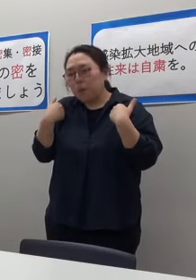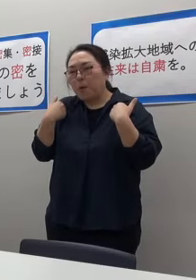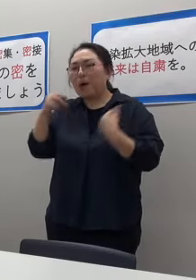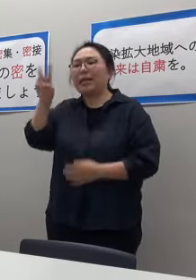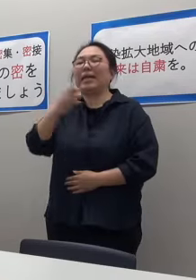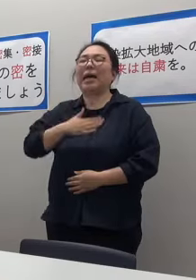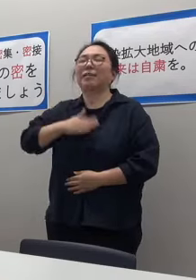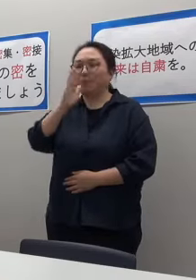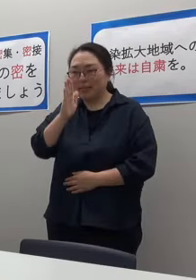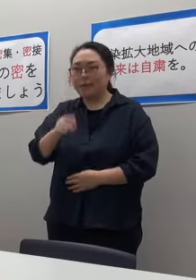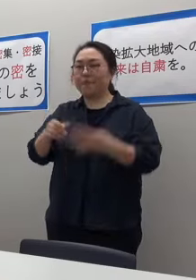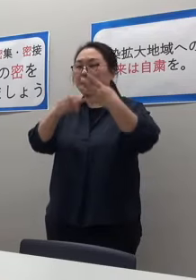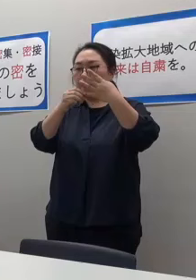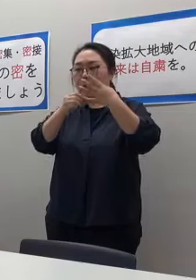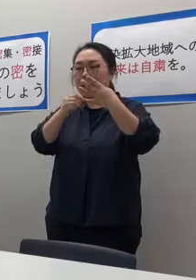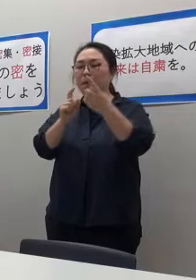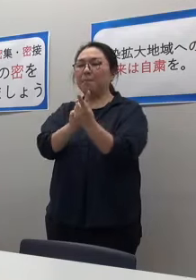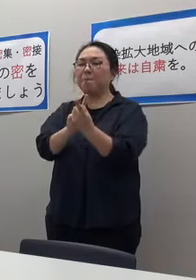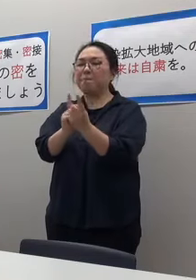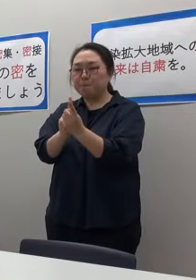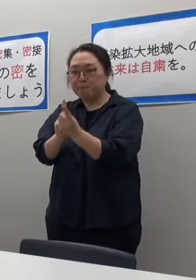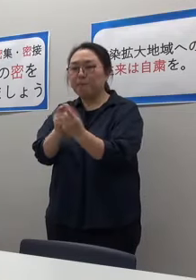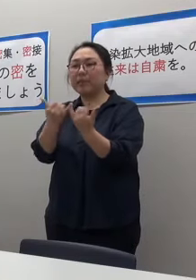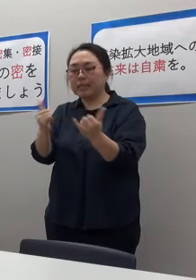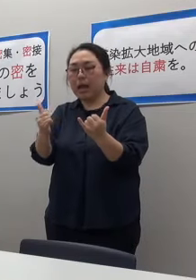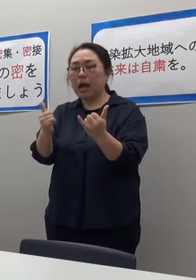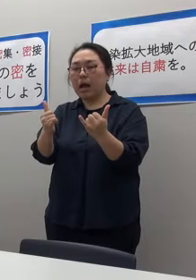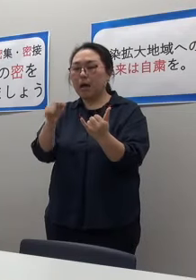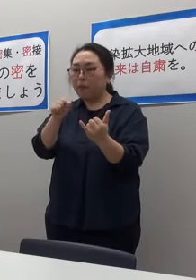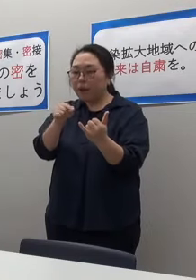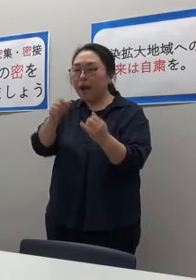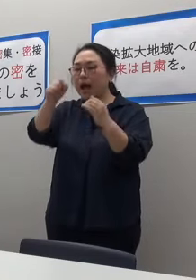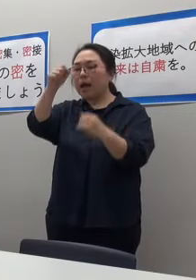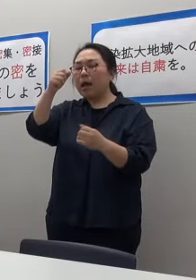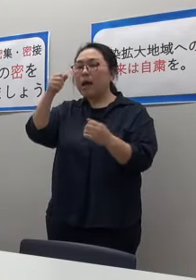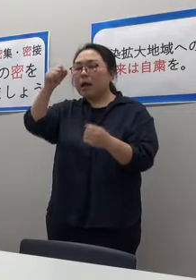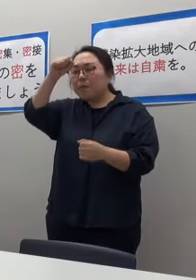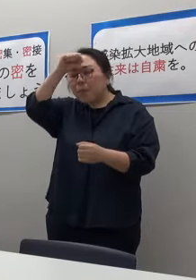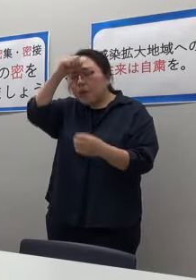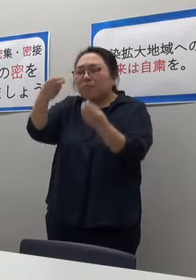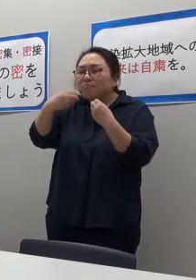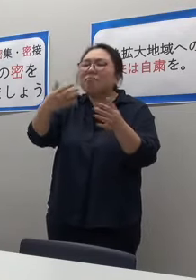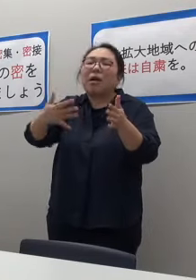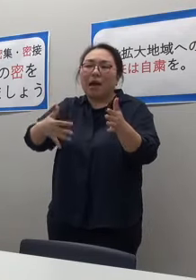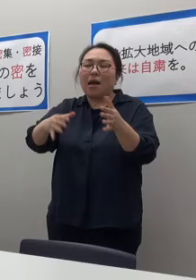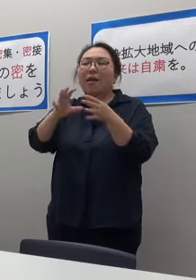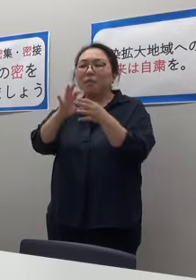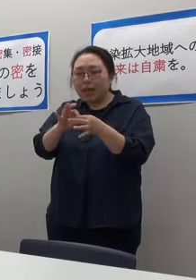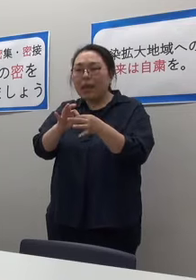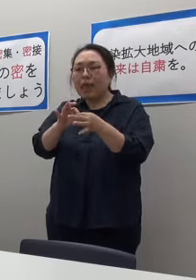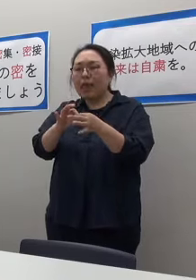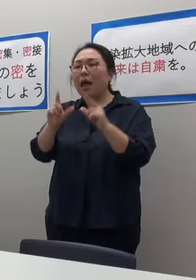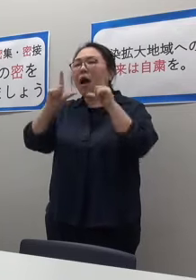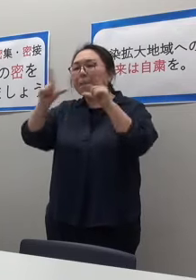点目ですけれども、濃厚接触者につきましては患者さんではないことから、原則人数、家族構成等の最小限の公表にとど